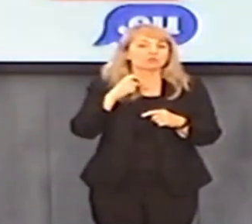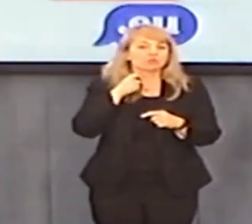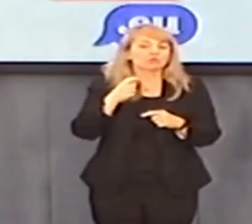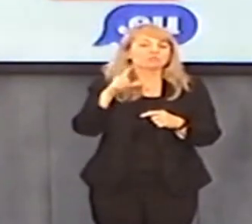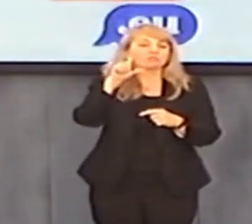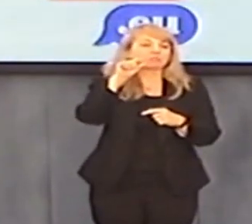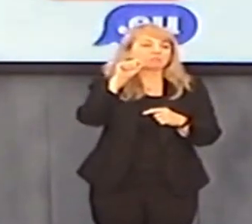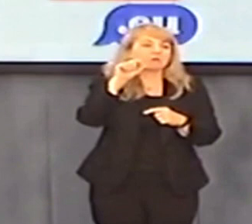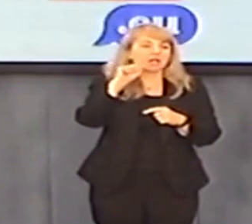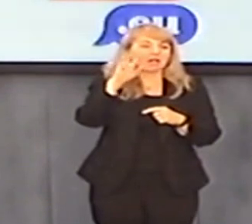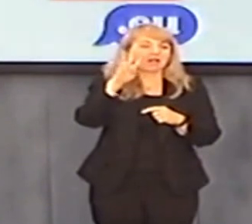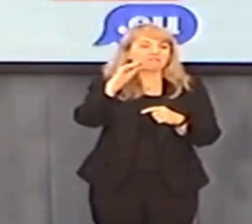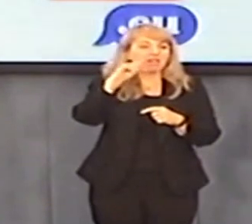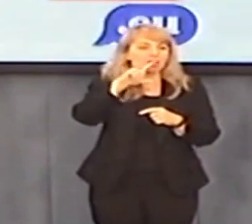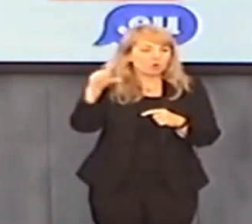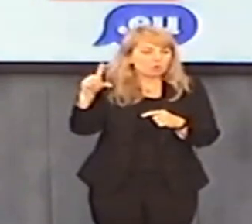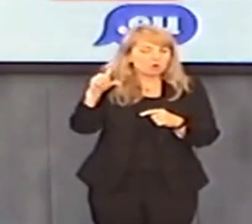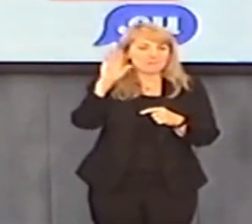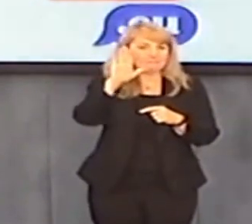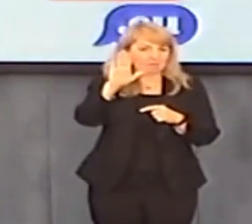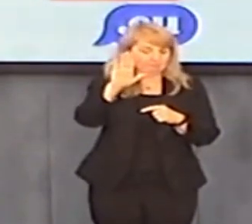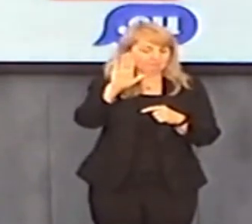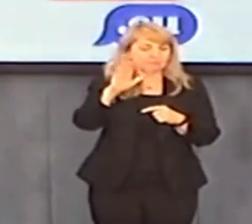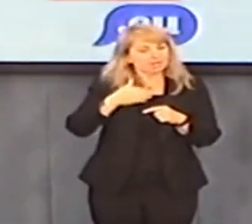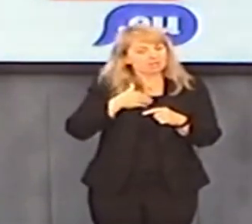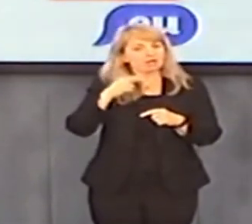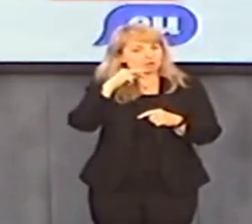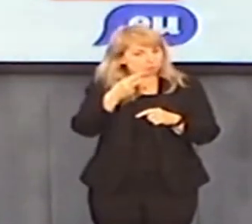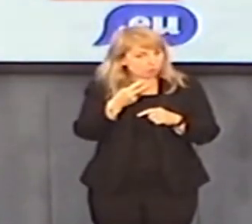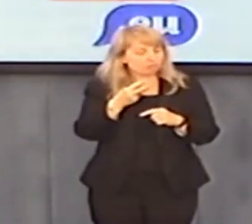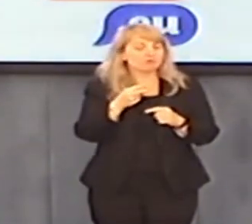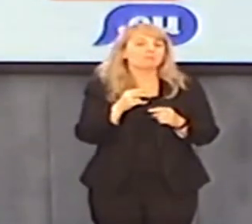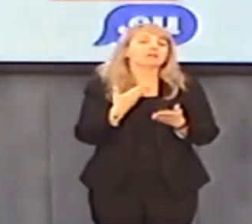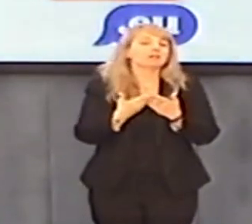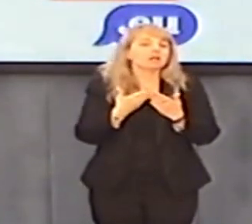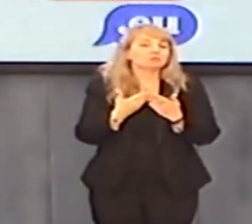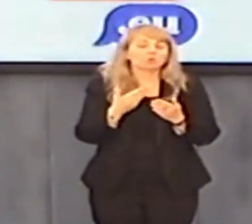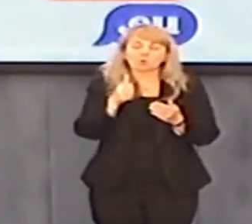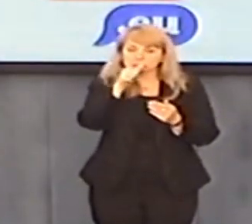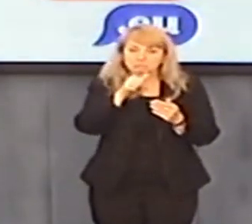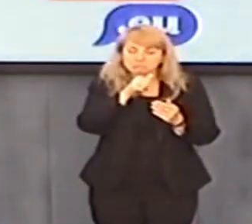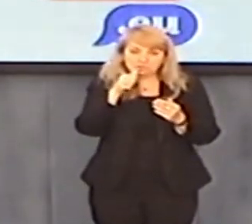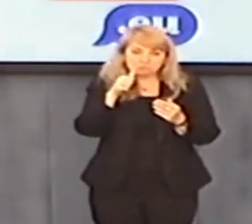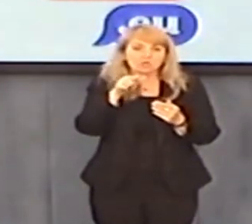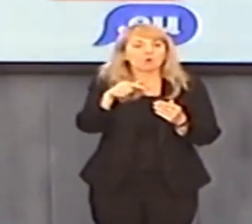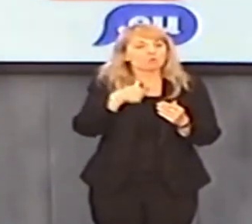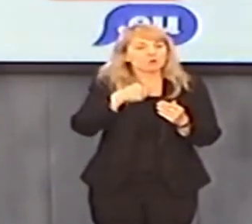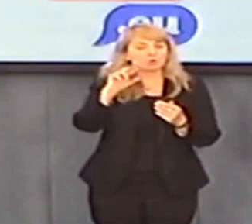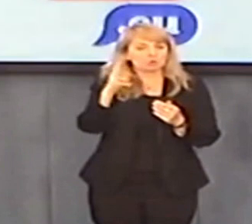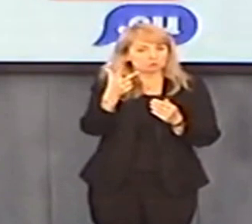trochę jego postać. Z wiadomych względów posługuje się inicjałem, ale wymienię trzy parafie,